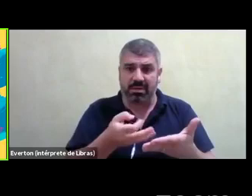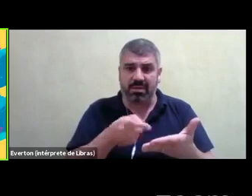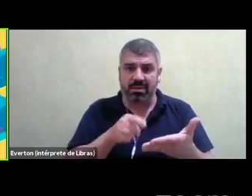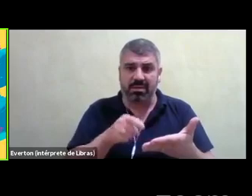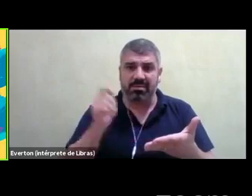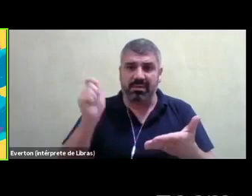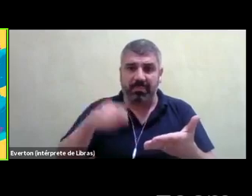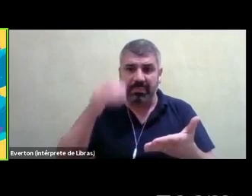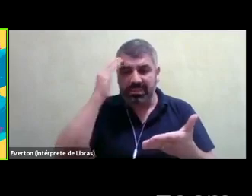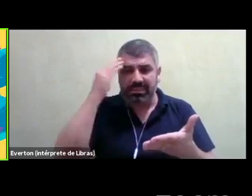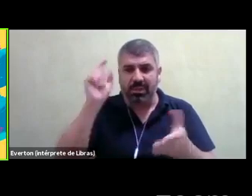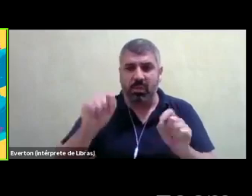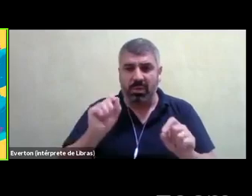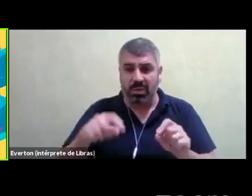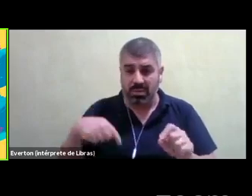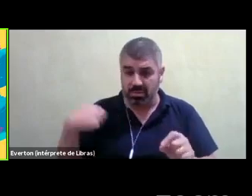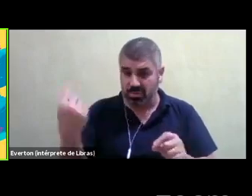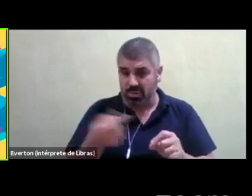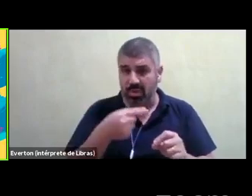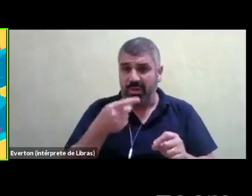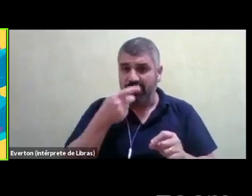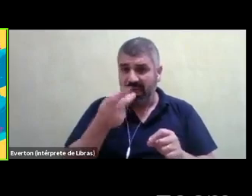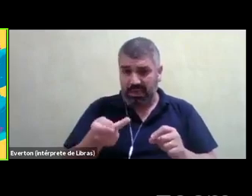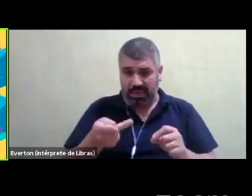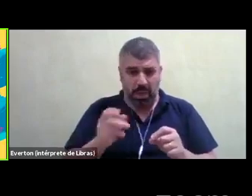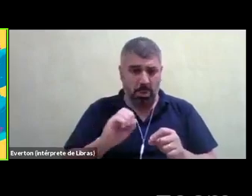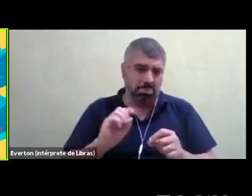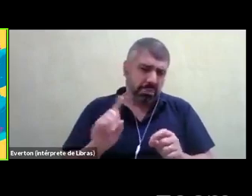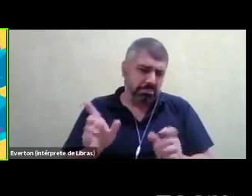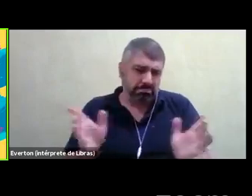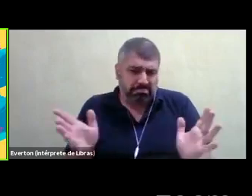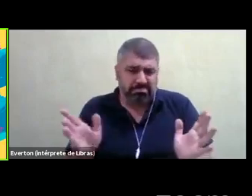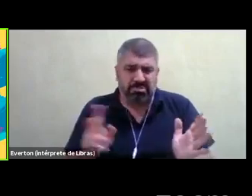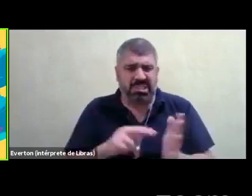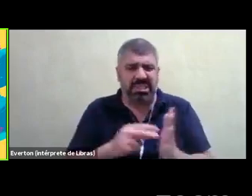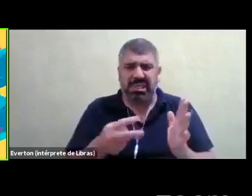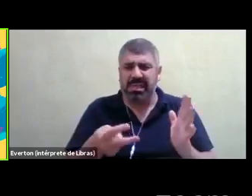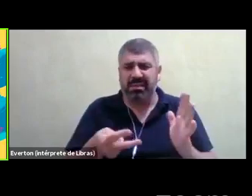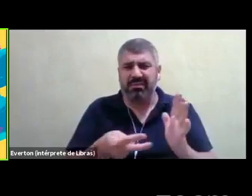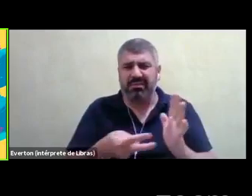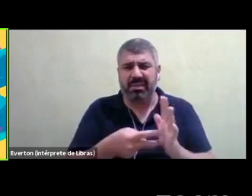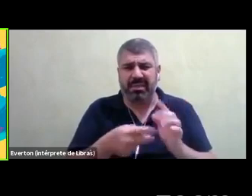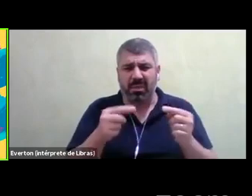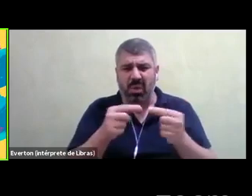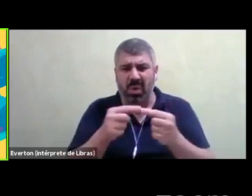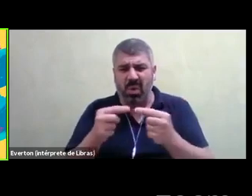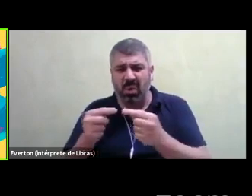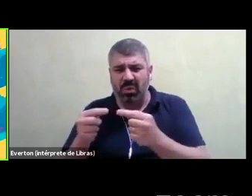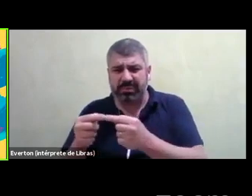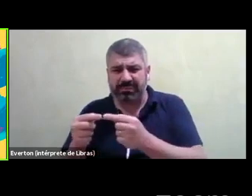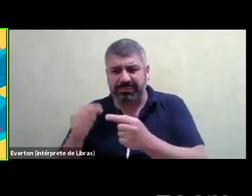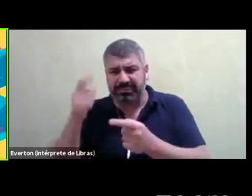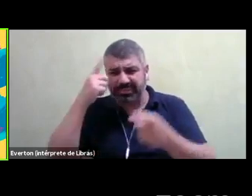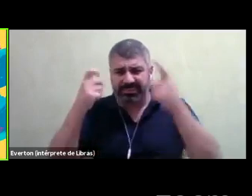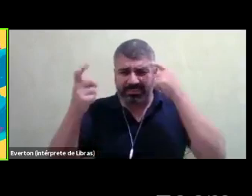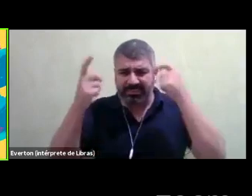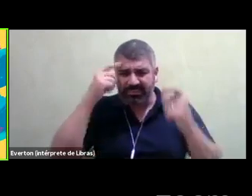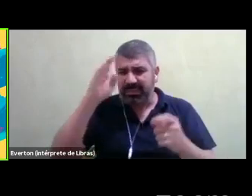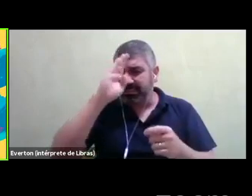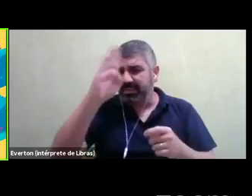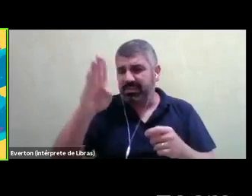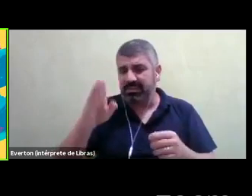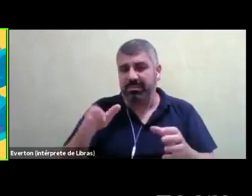entender que o fato da gente ser citado ou não significa concordância com as ideias que são tão fundamentais para esse grupo